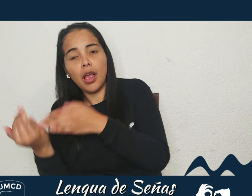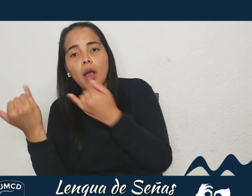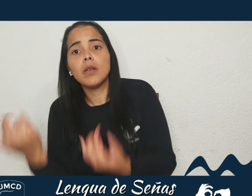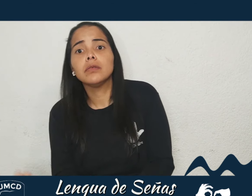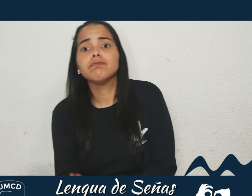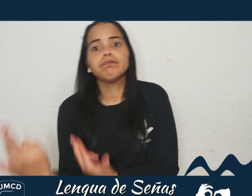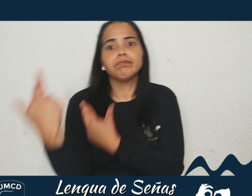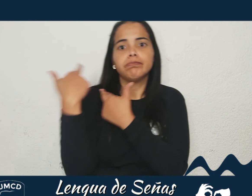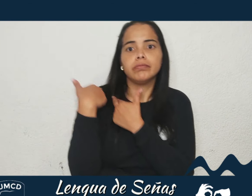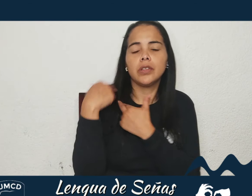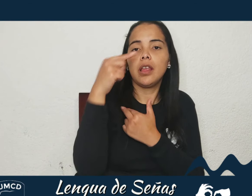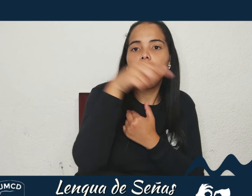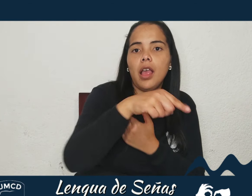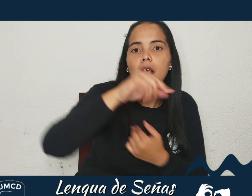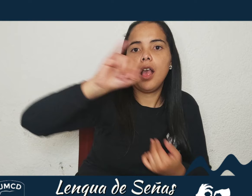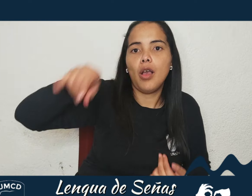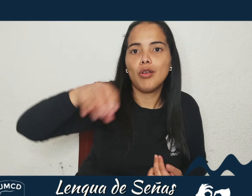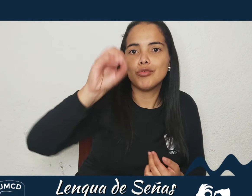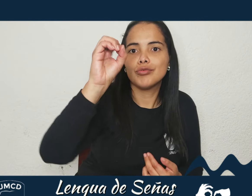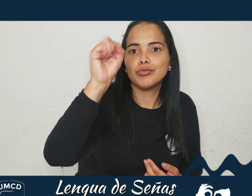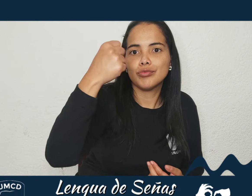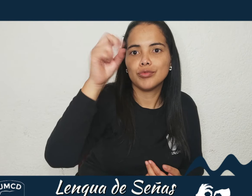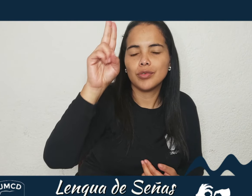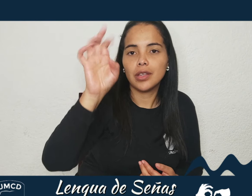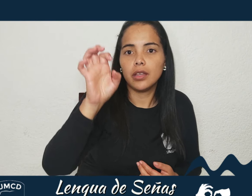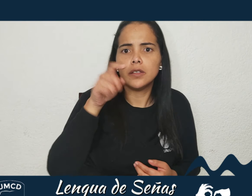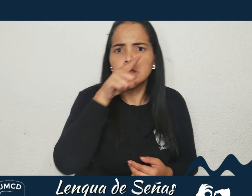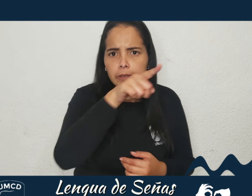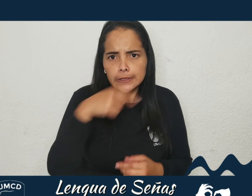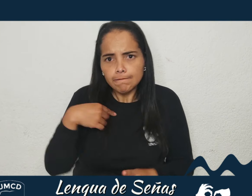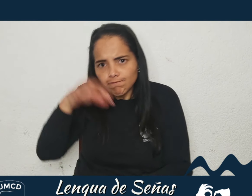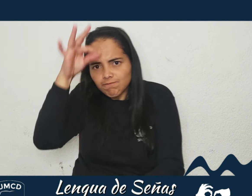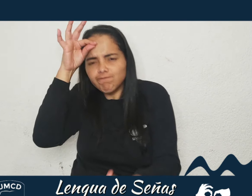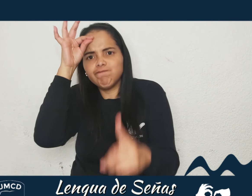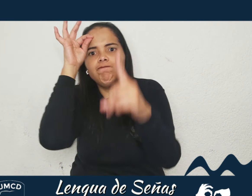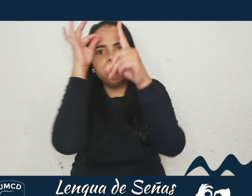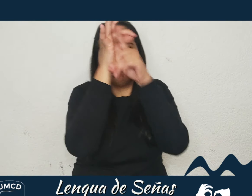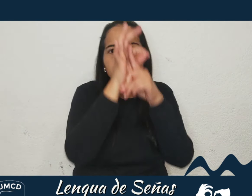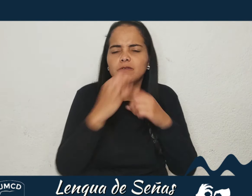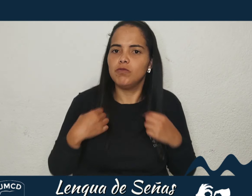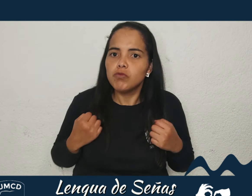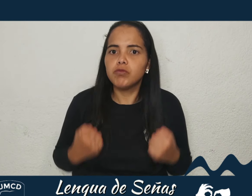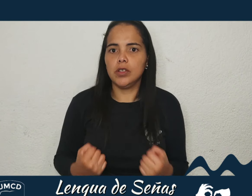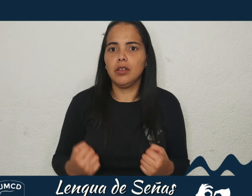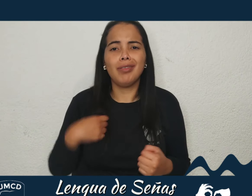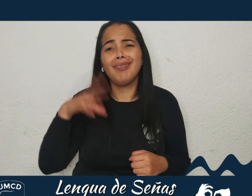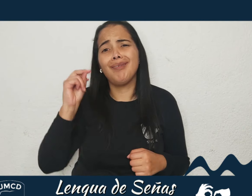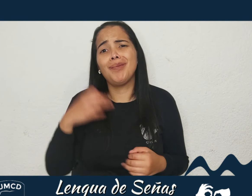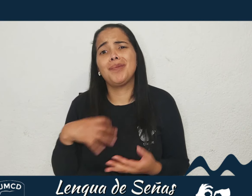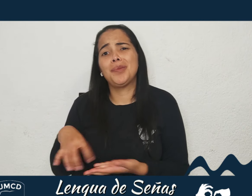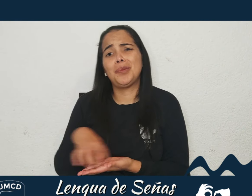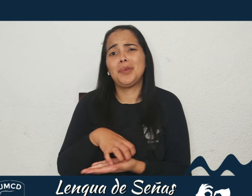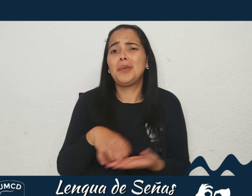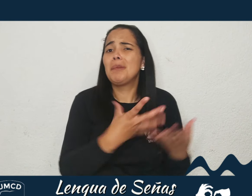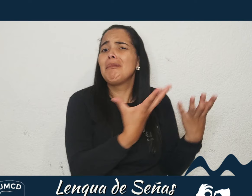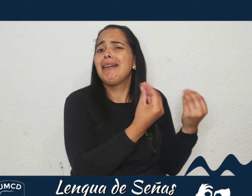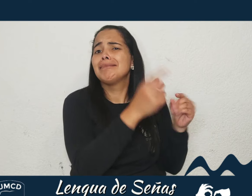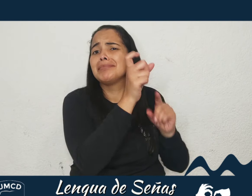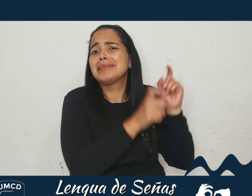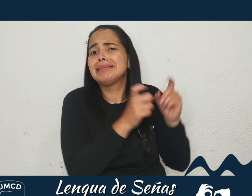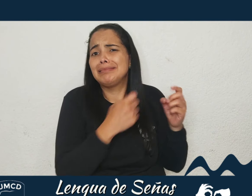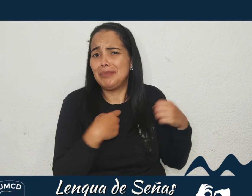lo que Dios estaba diciendo que haga. Entonces la fe de Josué tenía que afianzarse de tal manera de que él